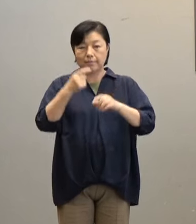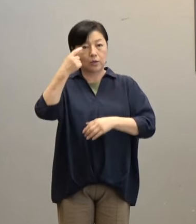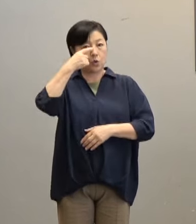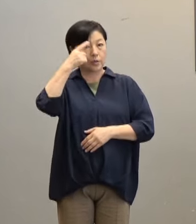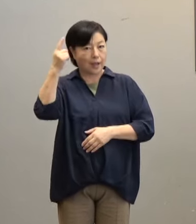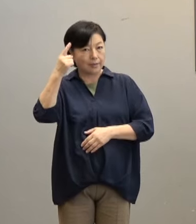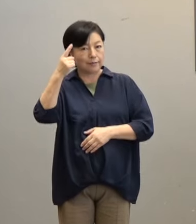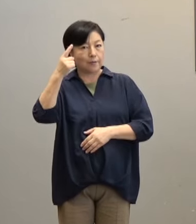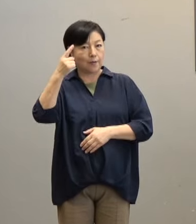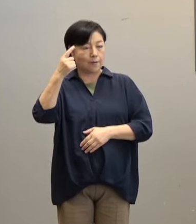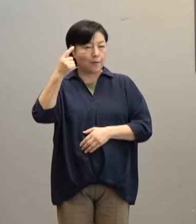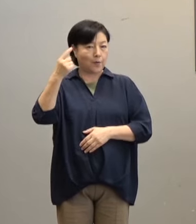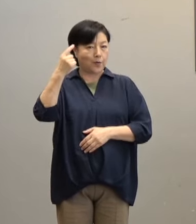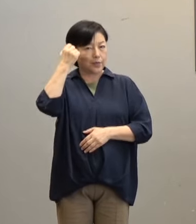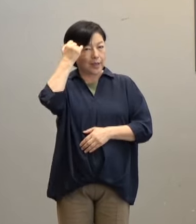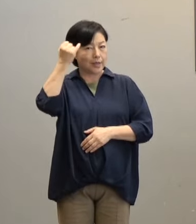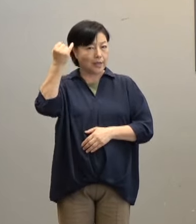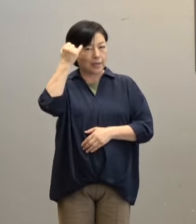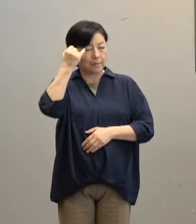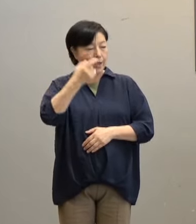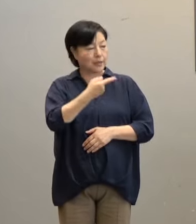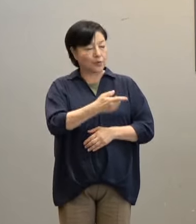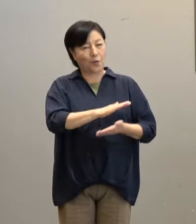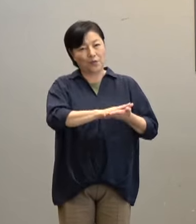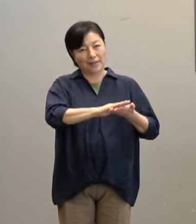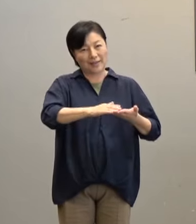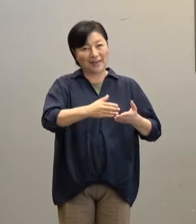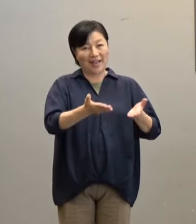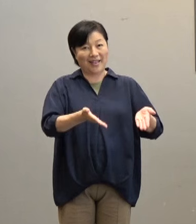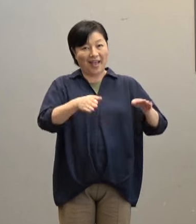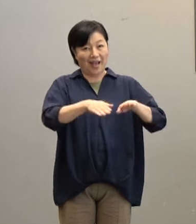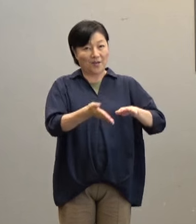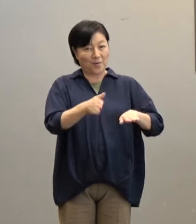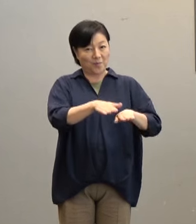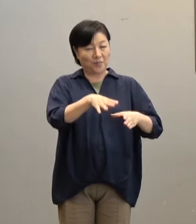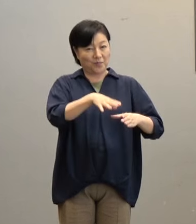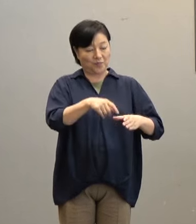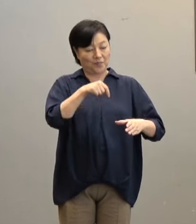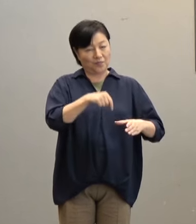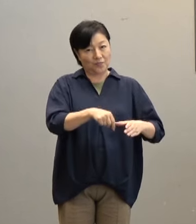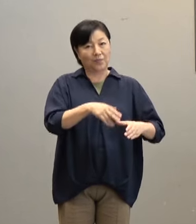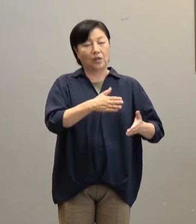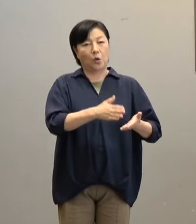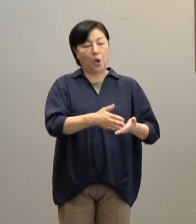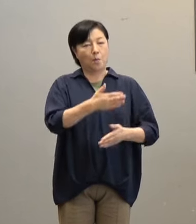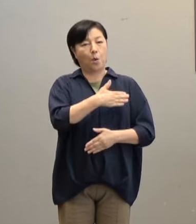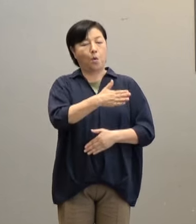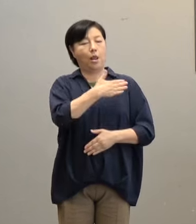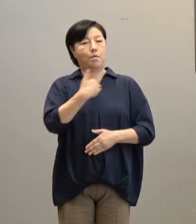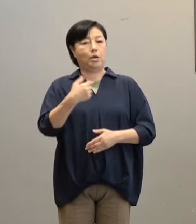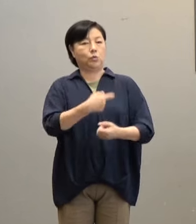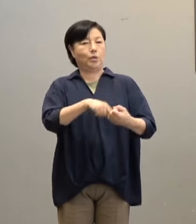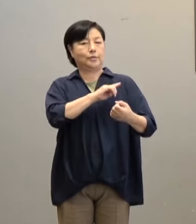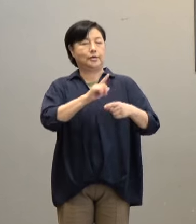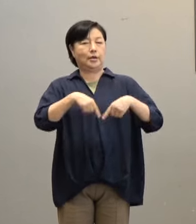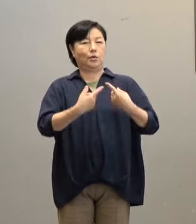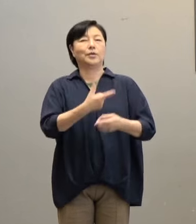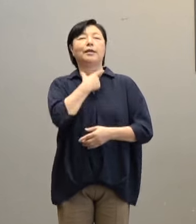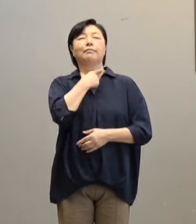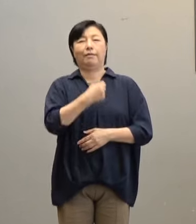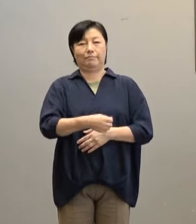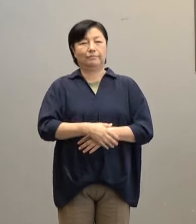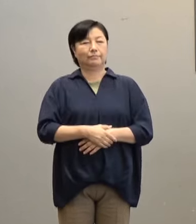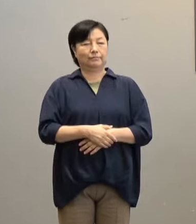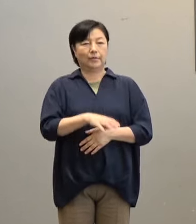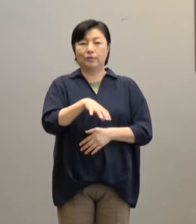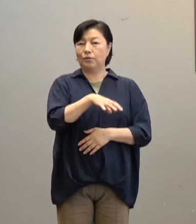を印象付けていただくような、こういう、パッケージですよね。そうした部分もですね、我々としては力を入れていきたいというふうに思っています